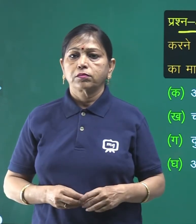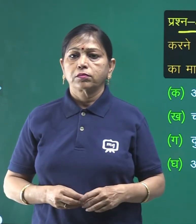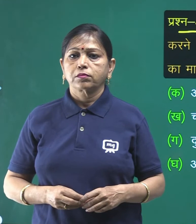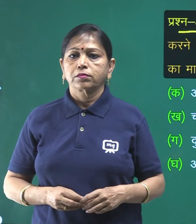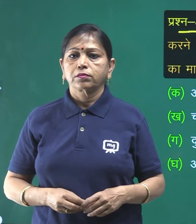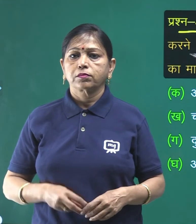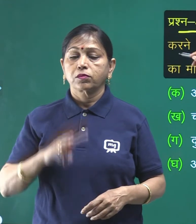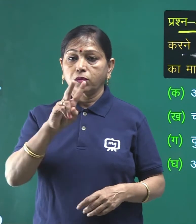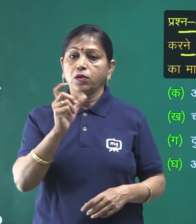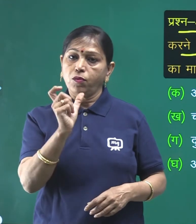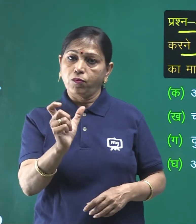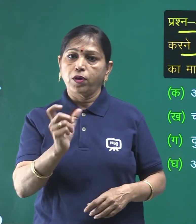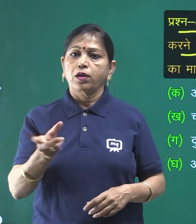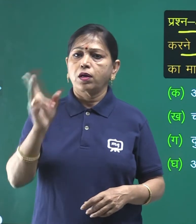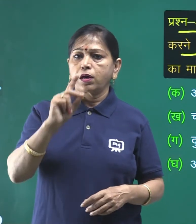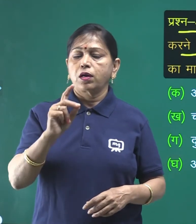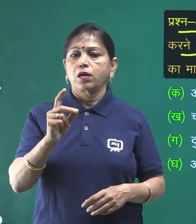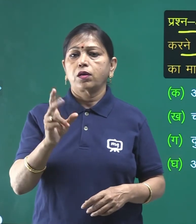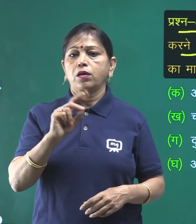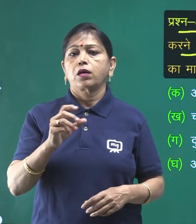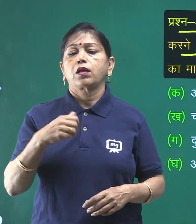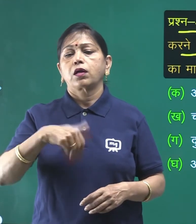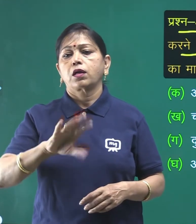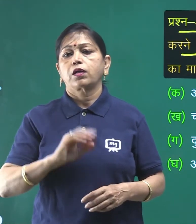वेग दुगना करने पर